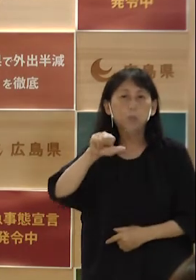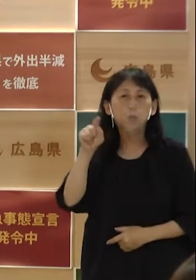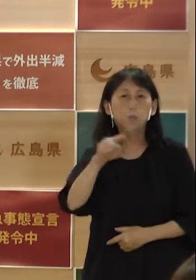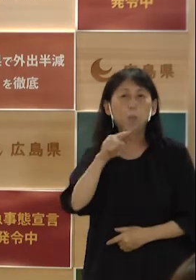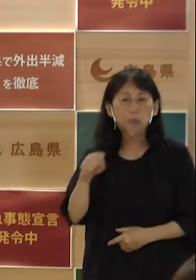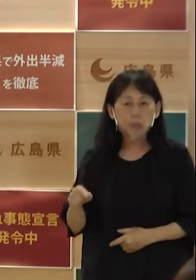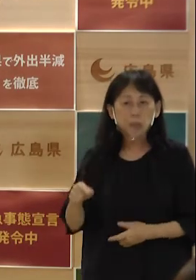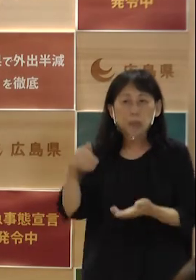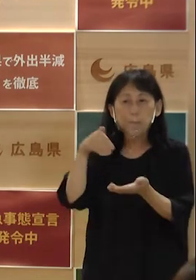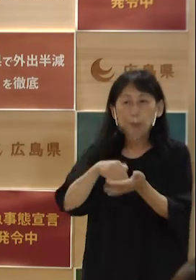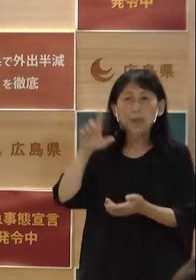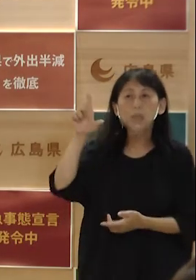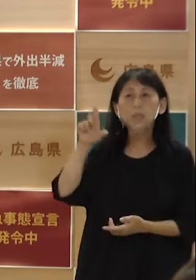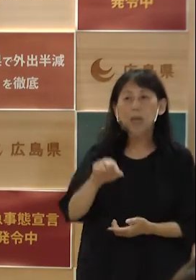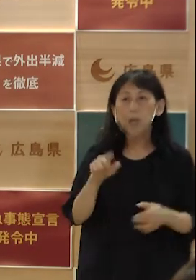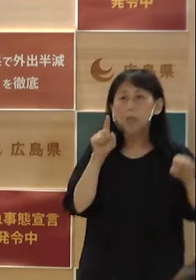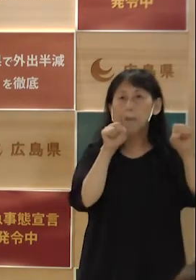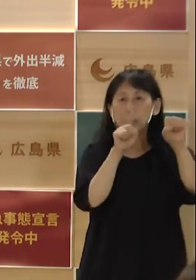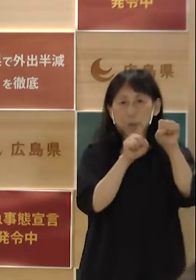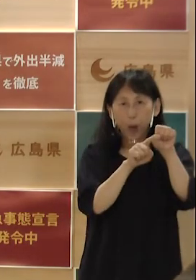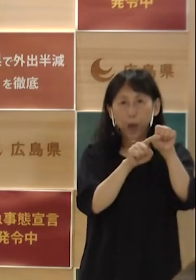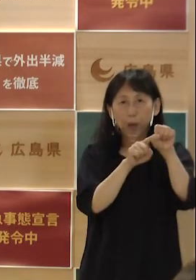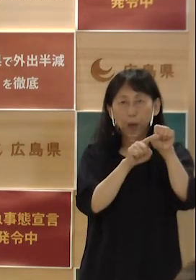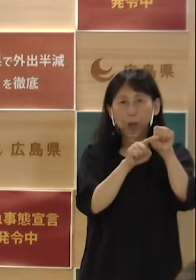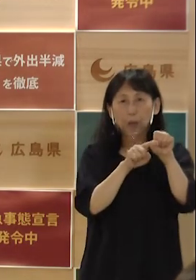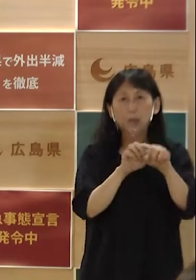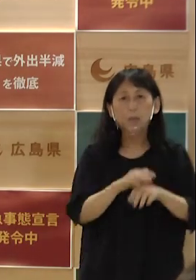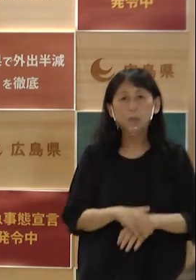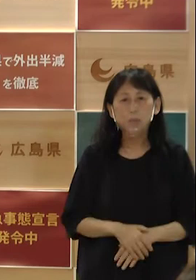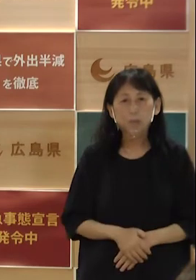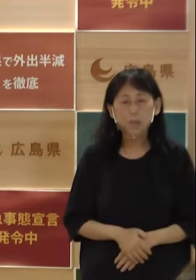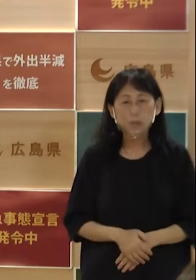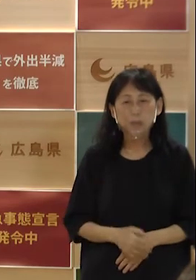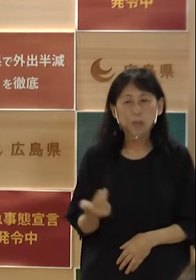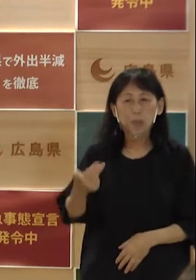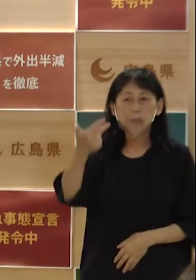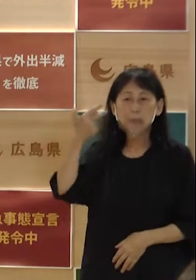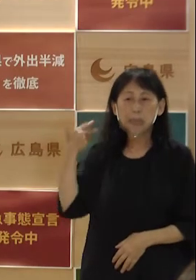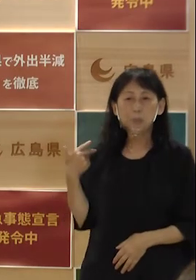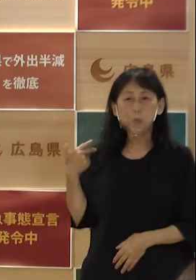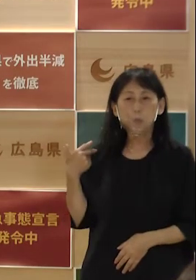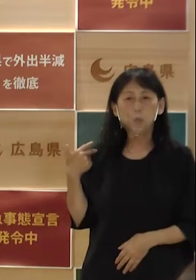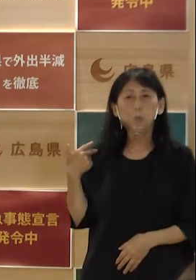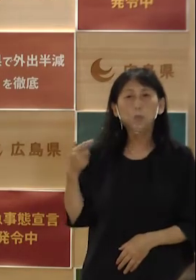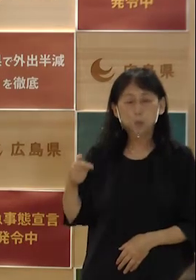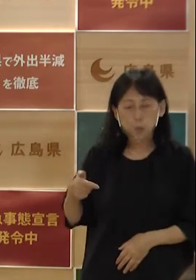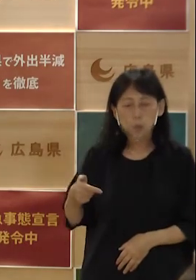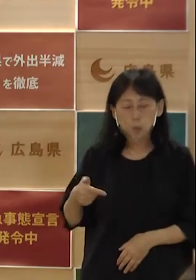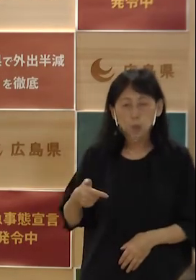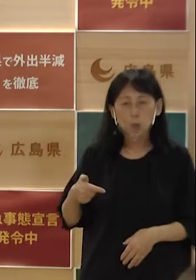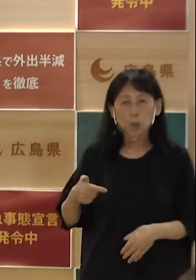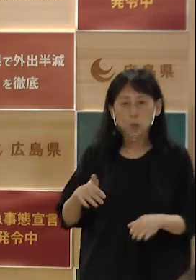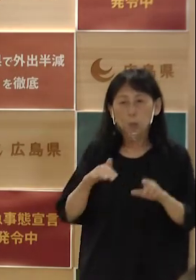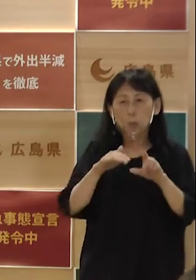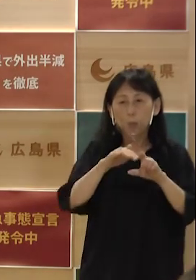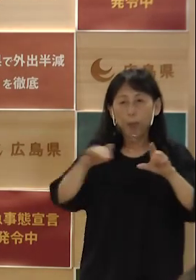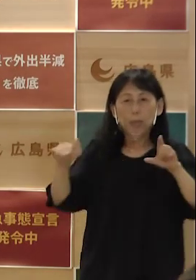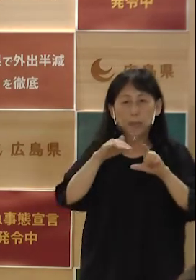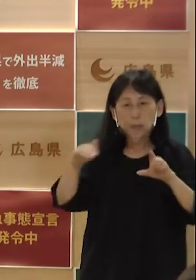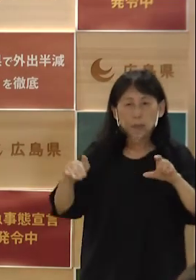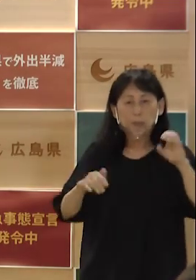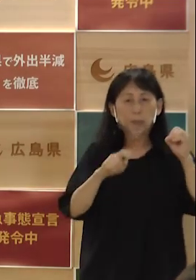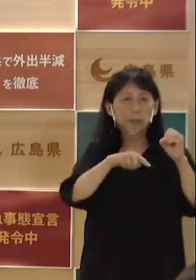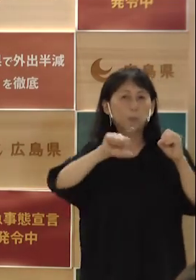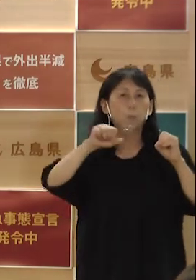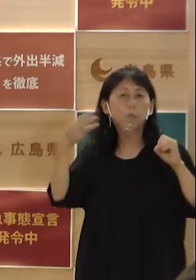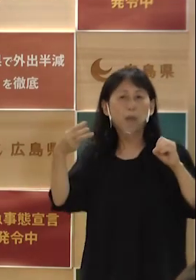まで下がっているというためにはですね、前週比をこの期間平均で 0.53 なんで、まあ、